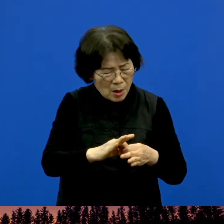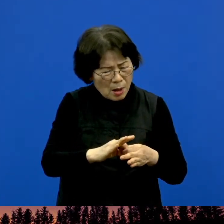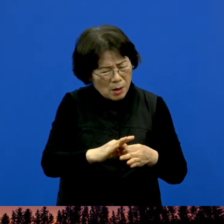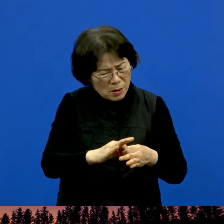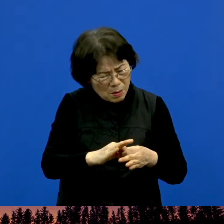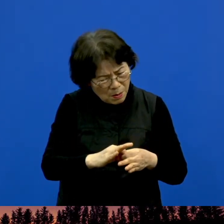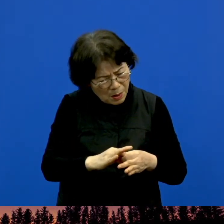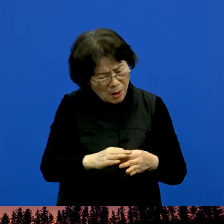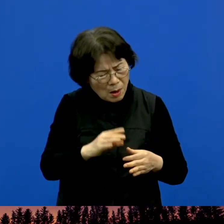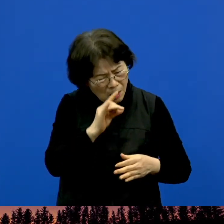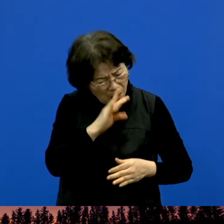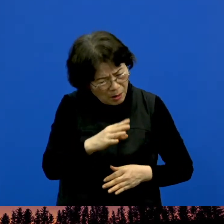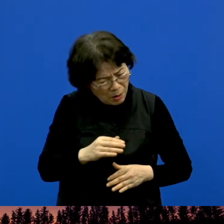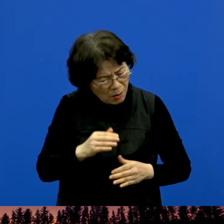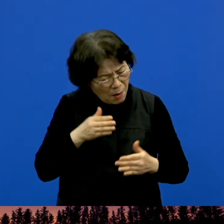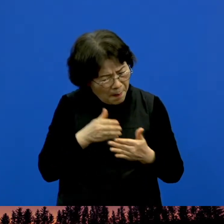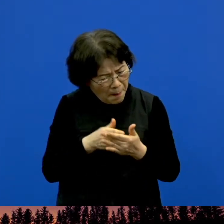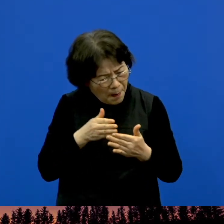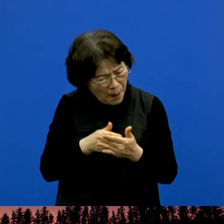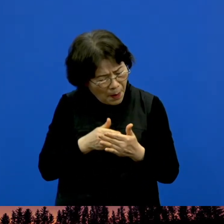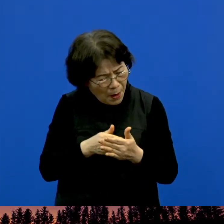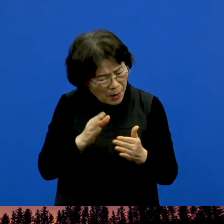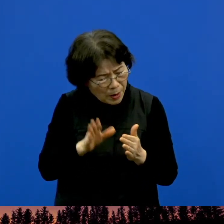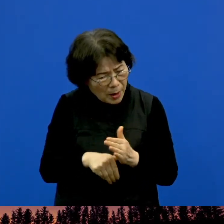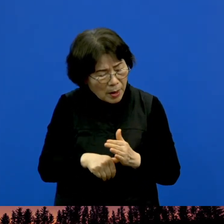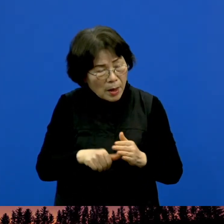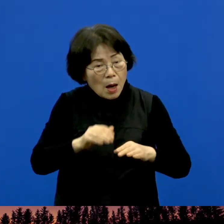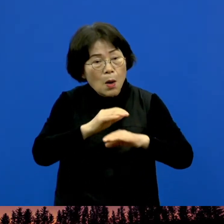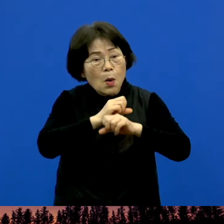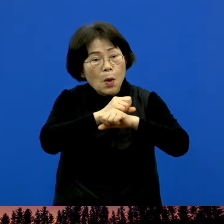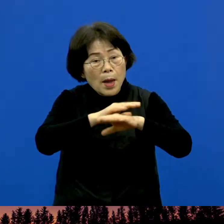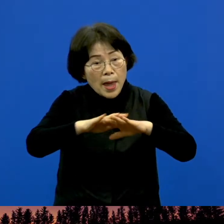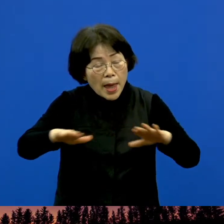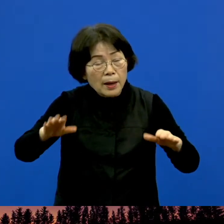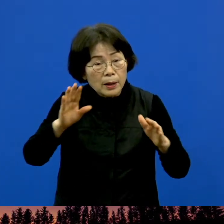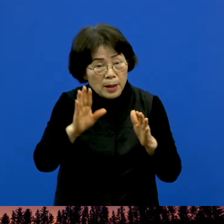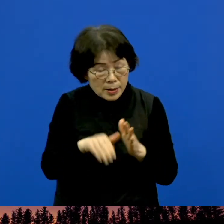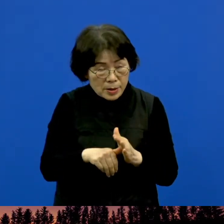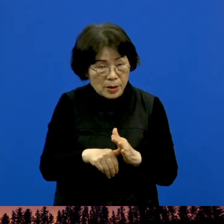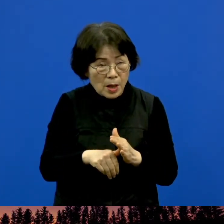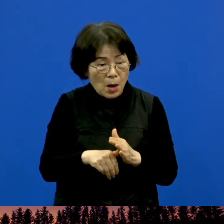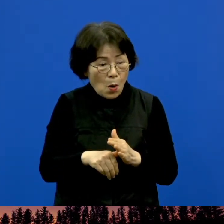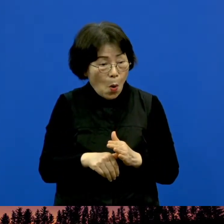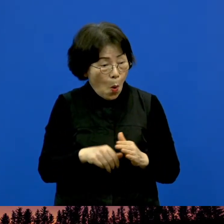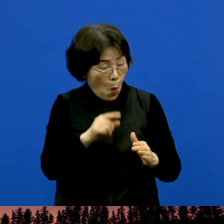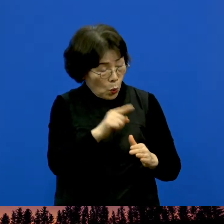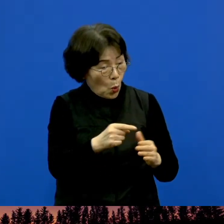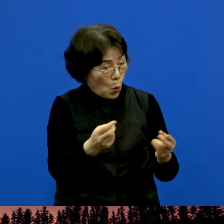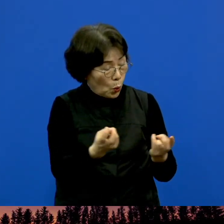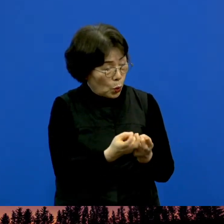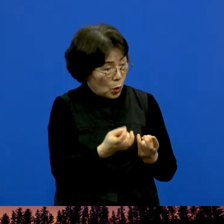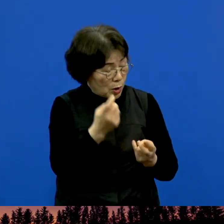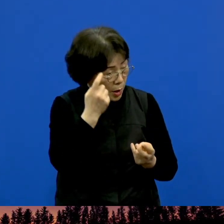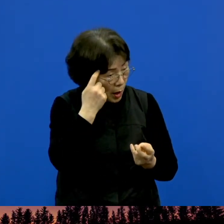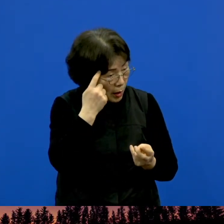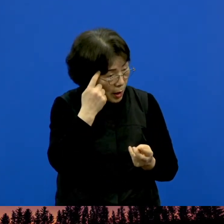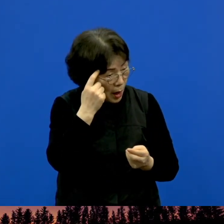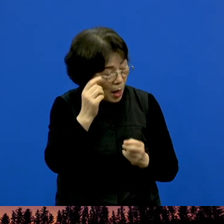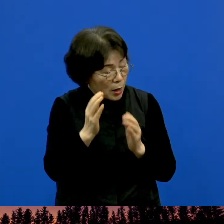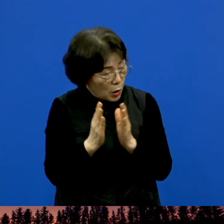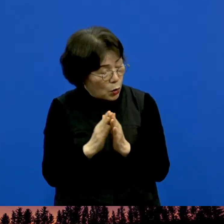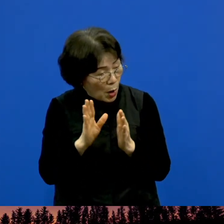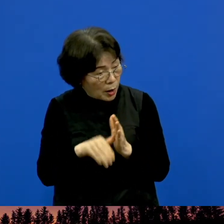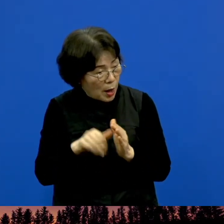다 막혔는데 내가 그걸 뚫어낼 때 그게 어떻게 그런 생각을 했니? 기도 가운데 하나님이 주셨다.